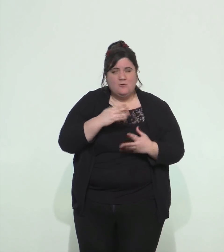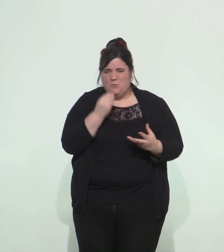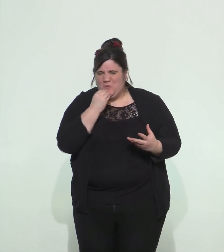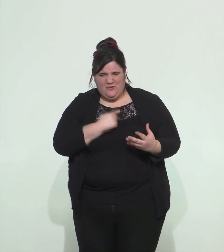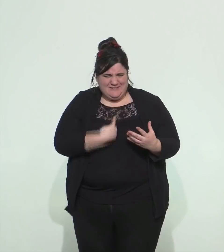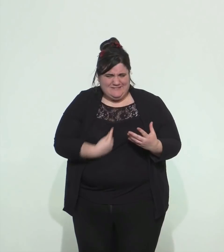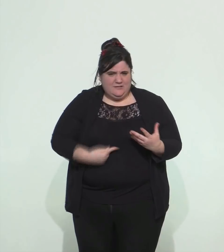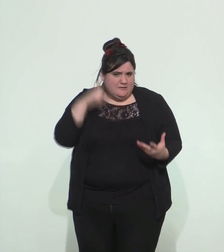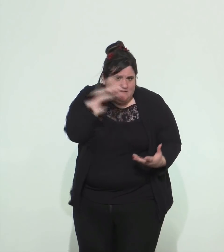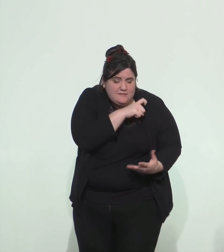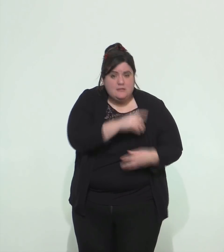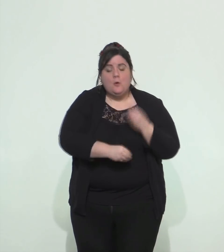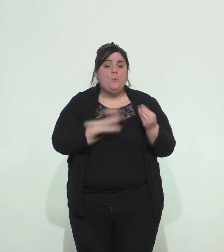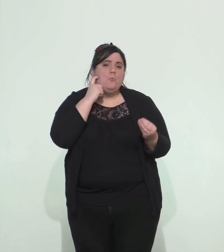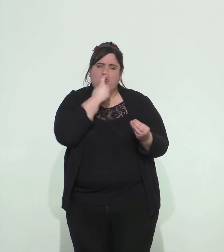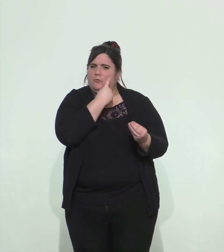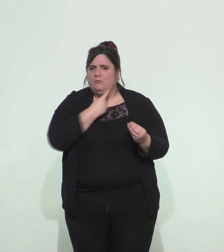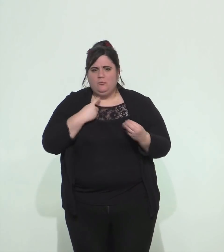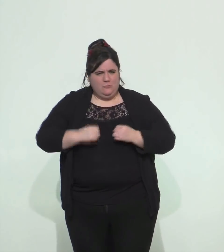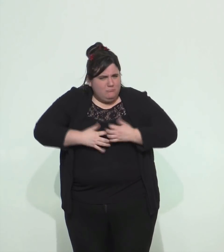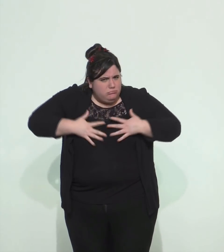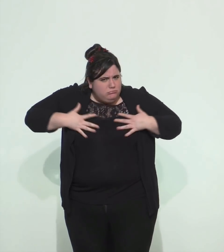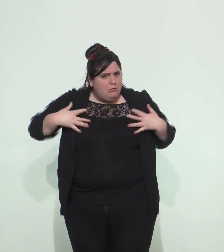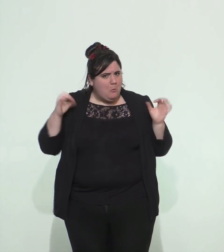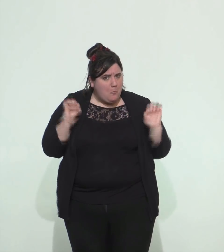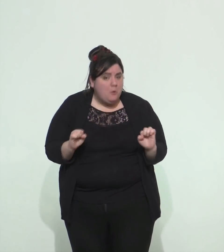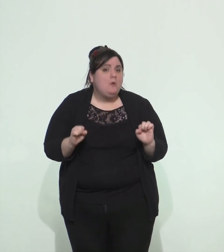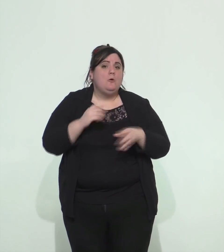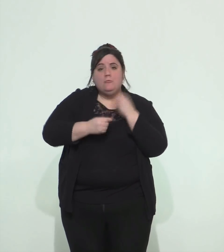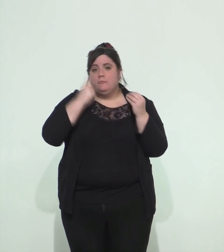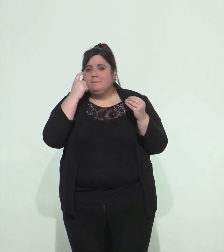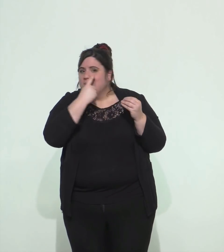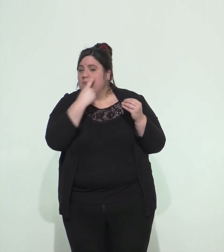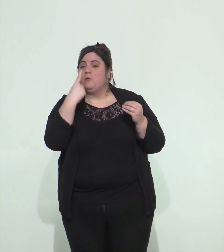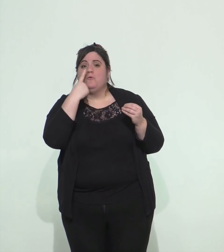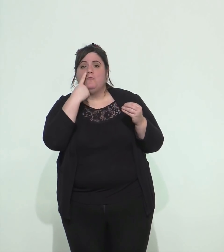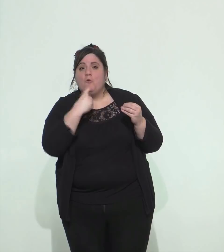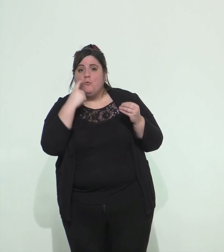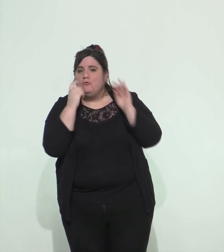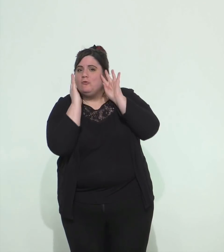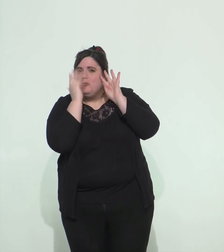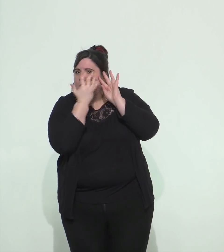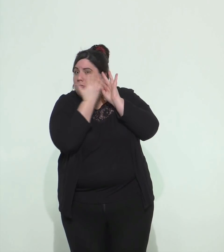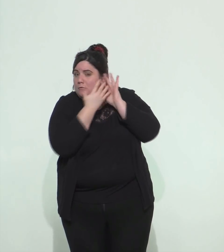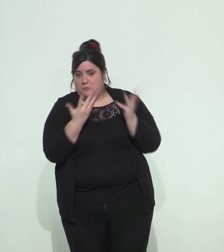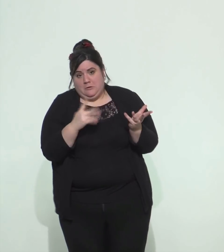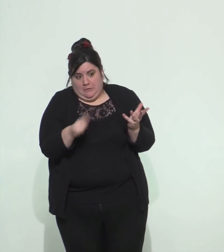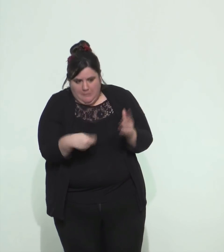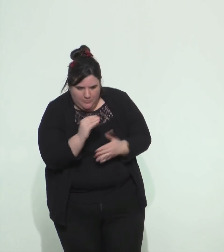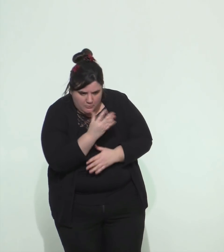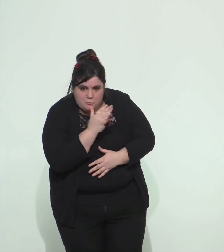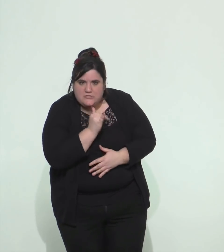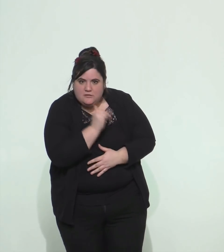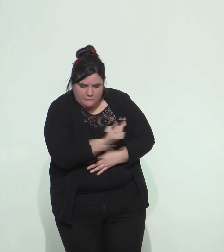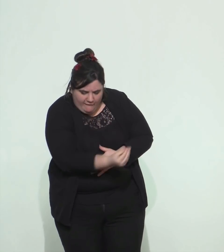avec par ailleurs une conjonctivite. Donc c'est un tableau inflammatoire assez généralisé qui touche souvent les petits-enfants. Ce qui est frappant pour les pédiatres